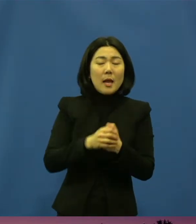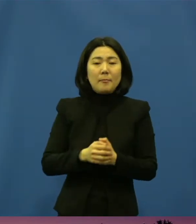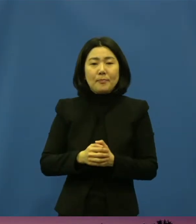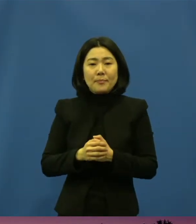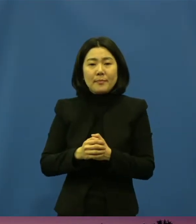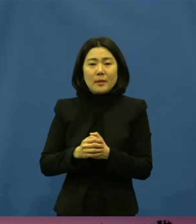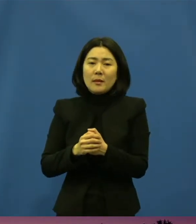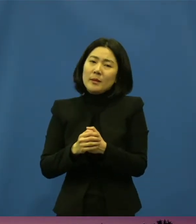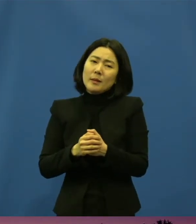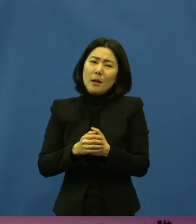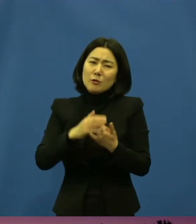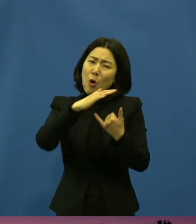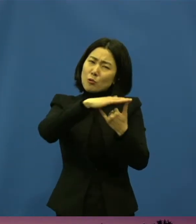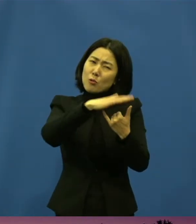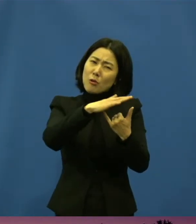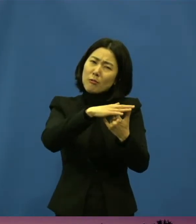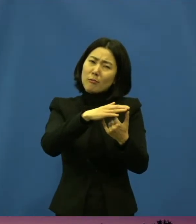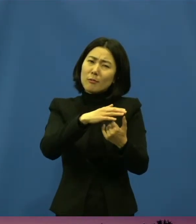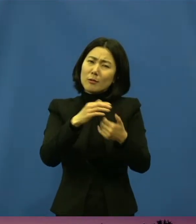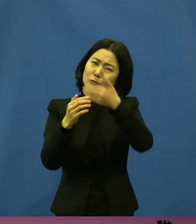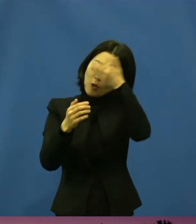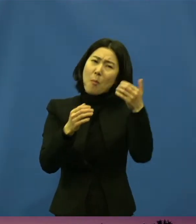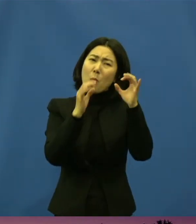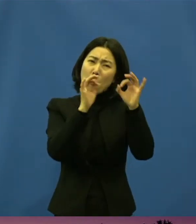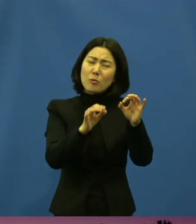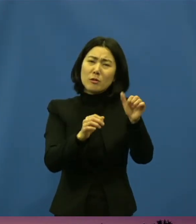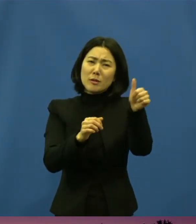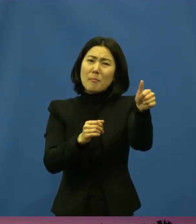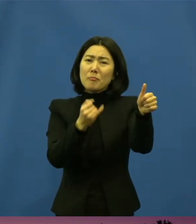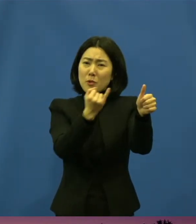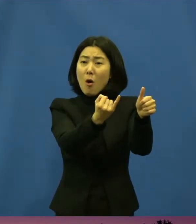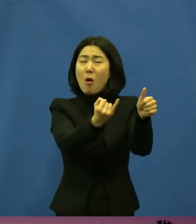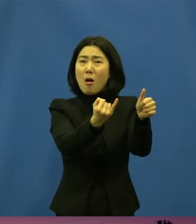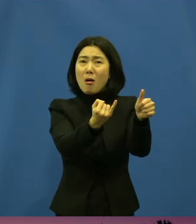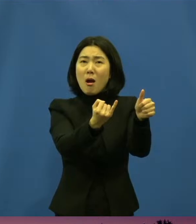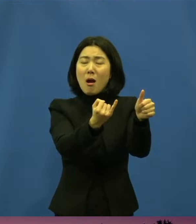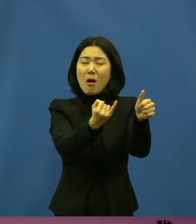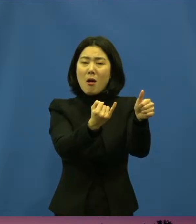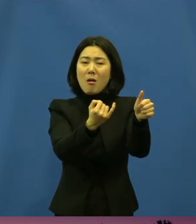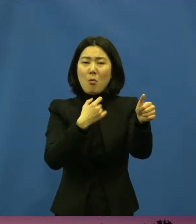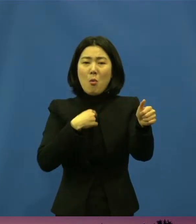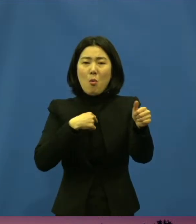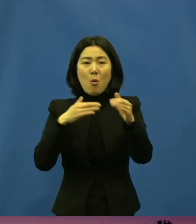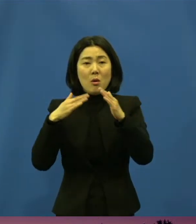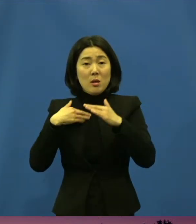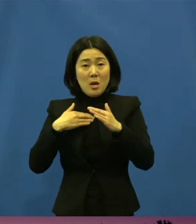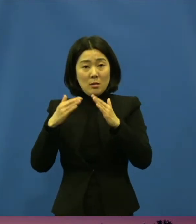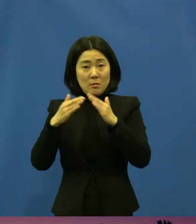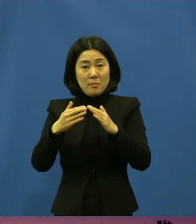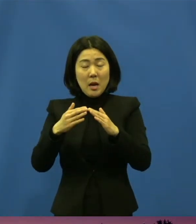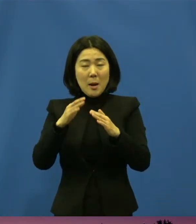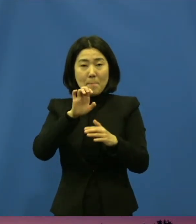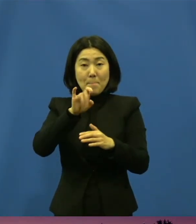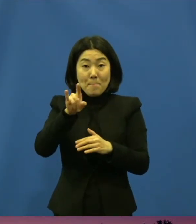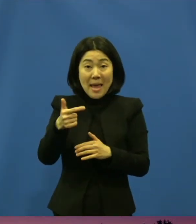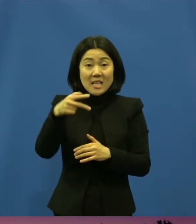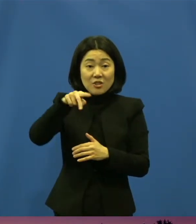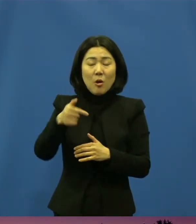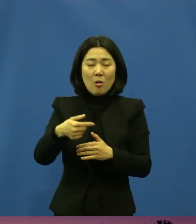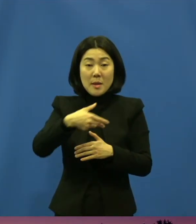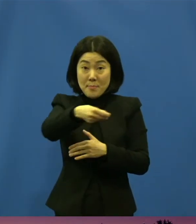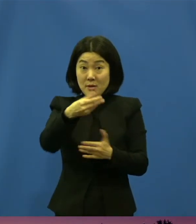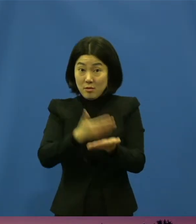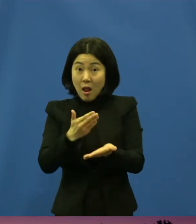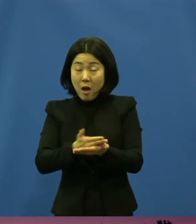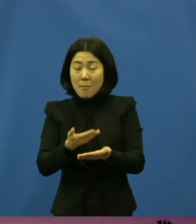남녀가 투숙을 하는 거예요. 근데 그게 한두 명이 아니야. 그냥 막